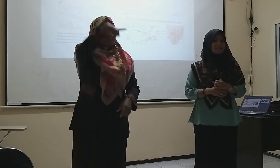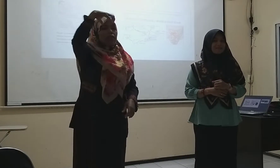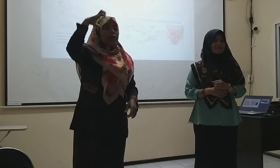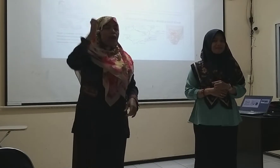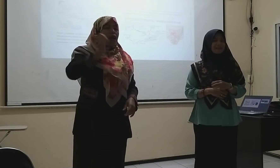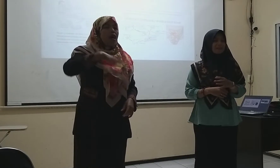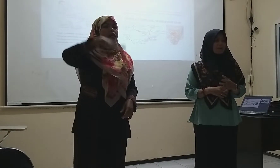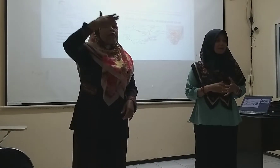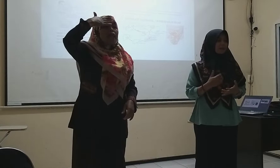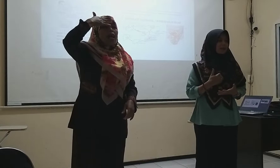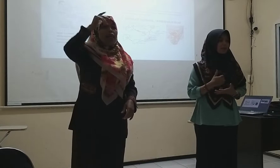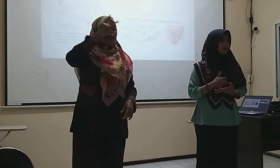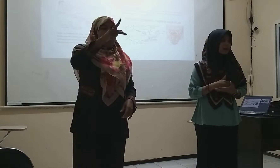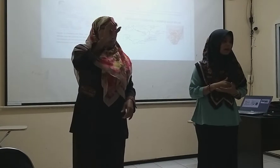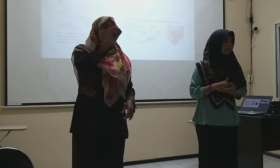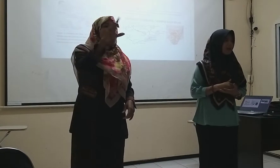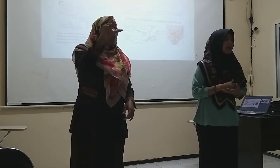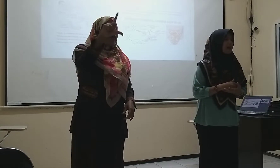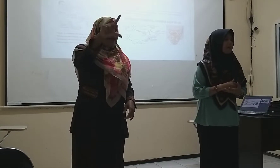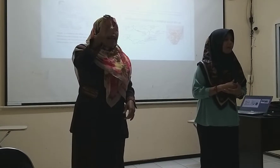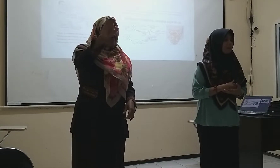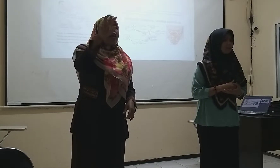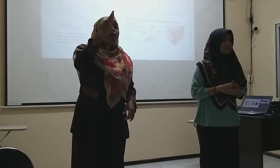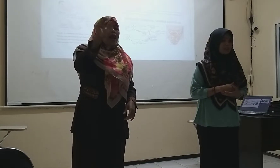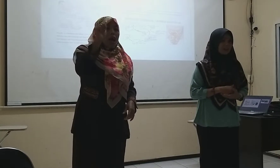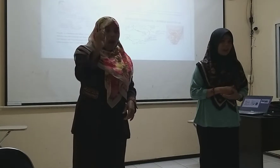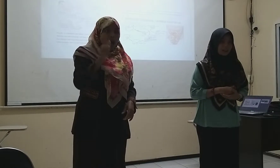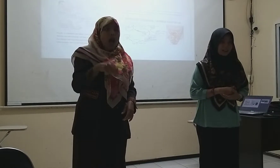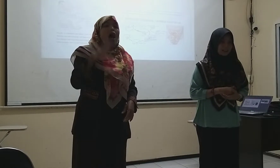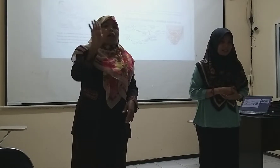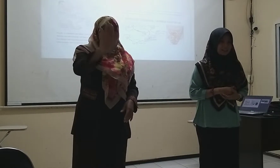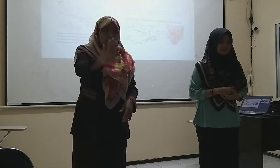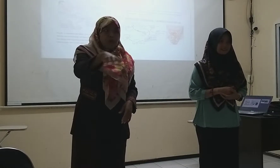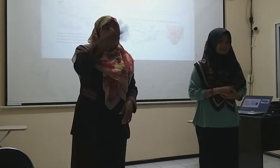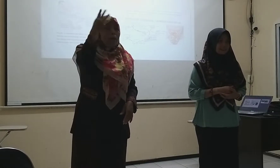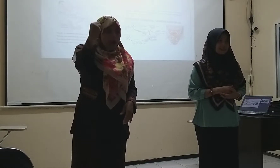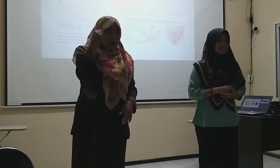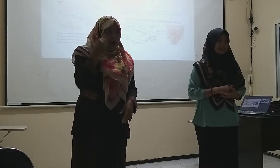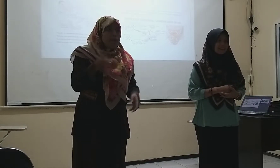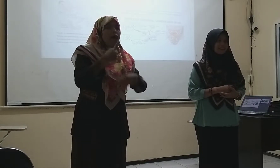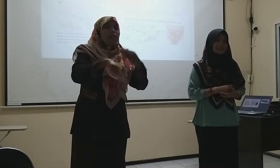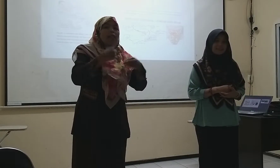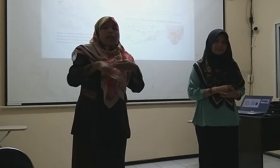kolera. Bagaimana? Apakah sudah paham apa itu penyakit kolera?